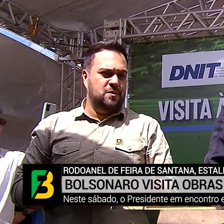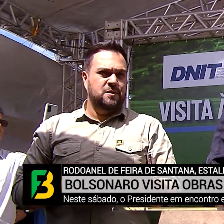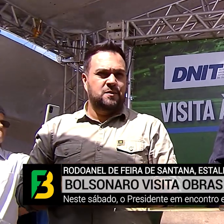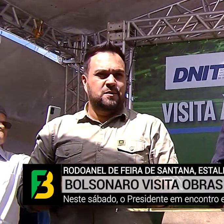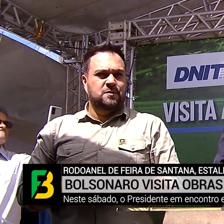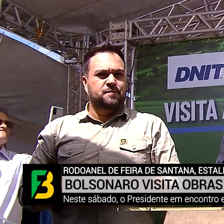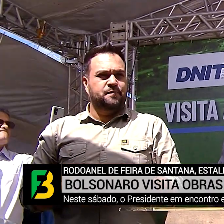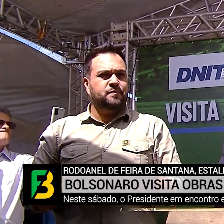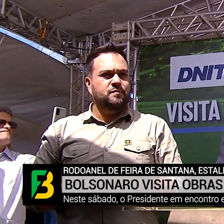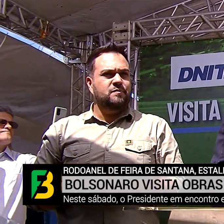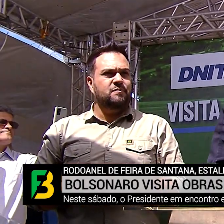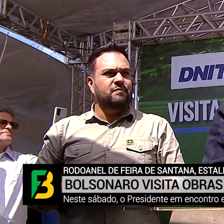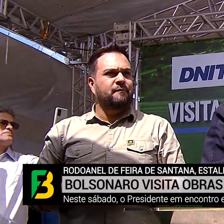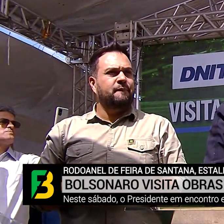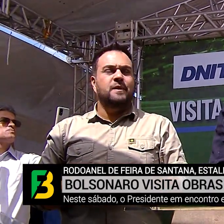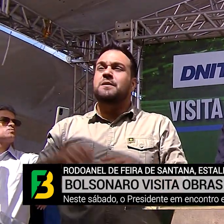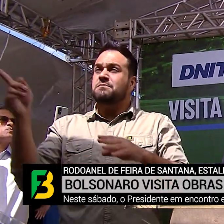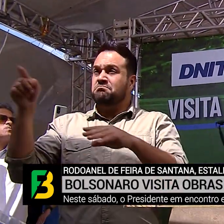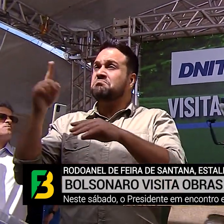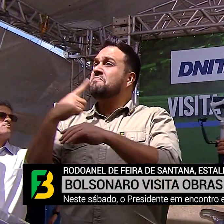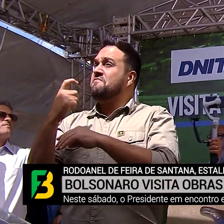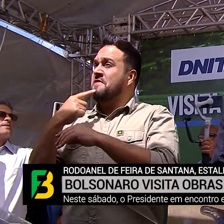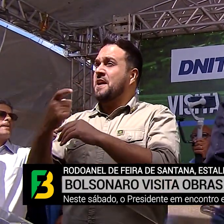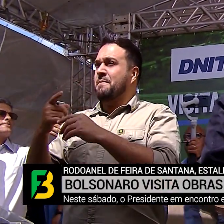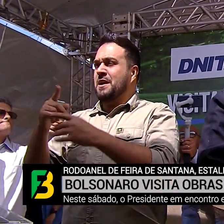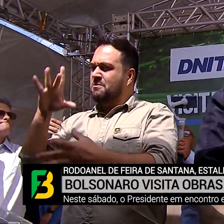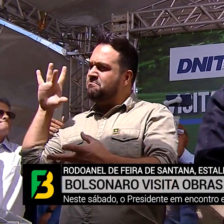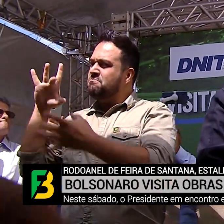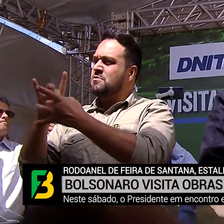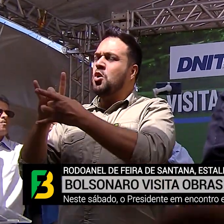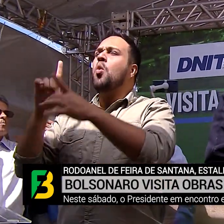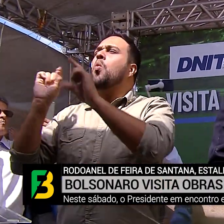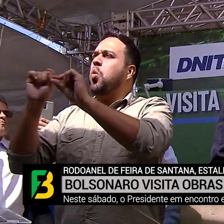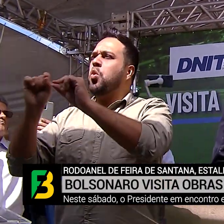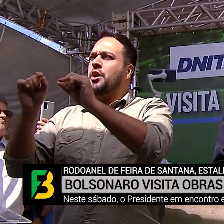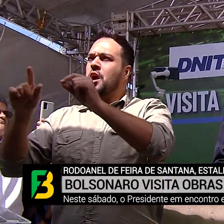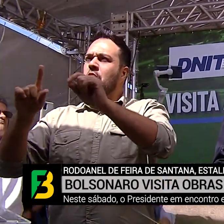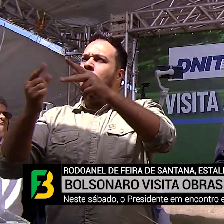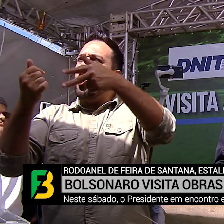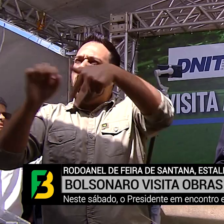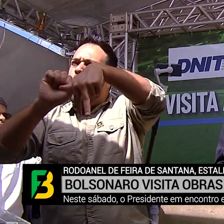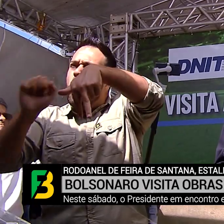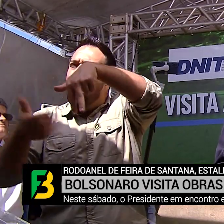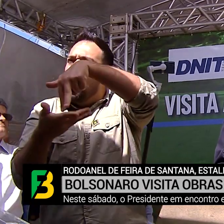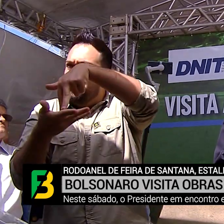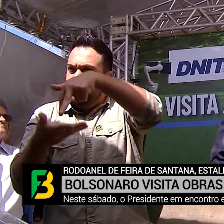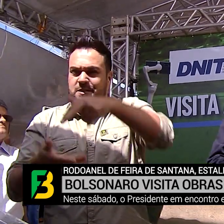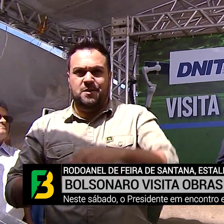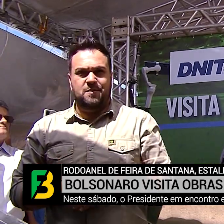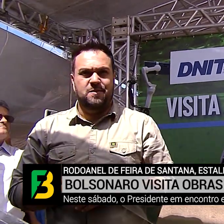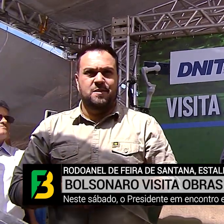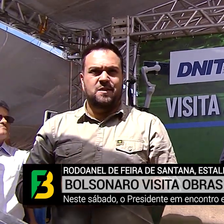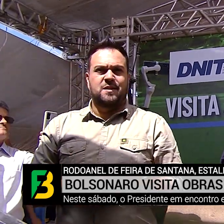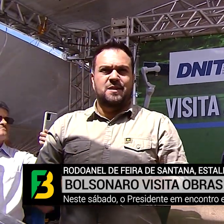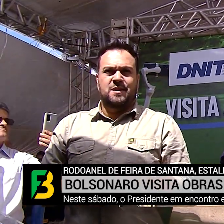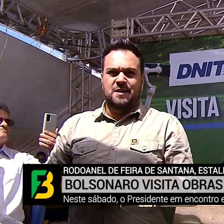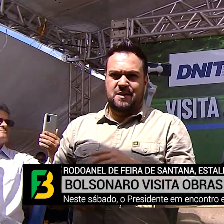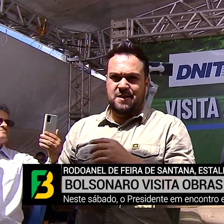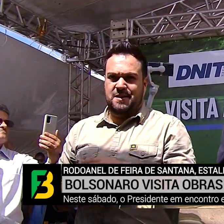que está profundamente ligado à corrupção e aos desmandos.